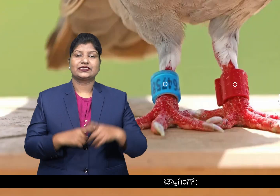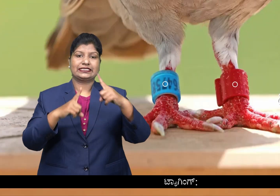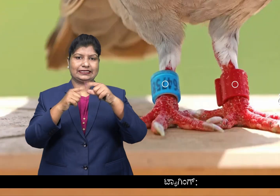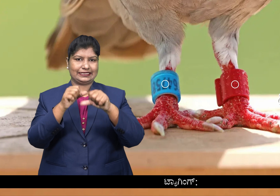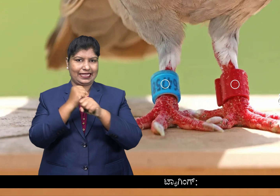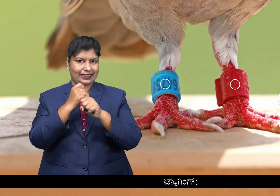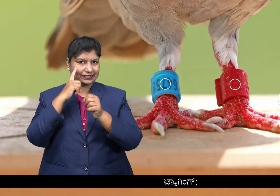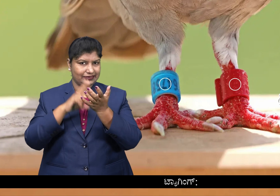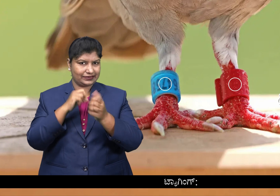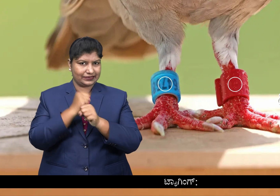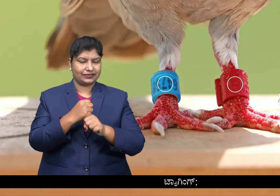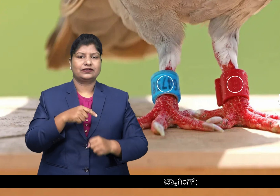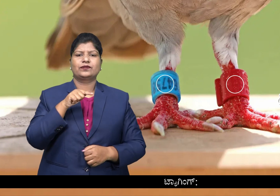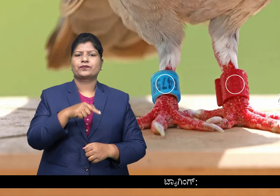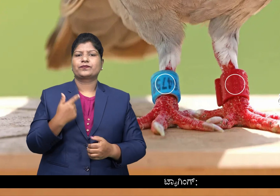ಟ್ಯಾಗಿಂಗ್,